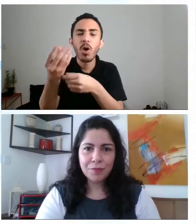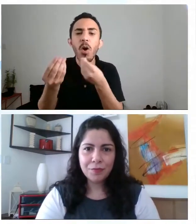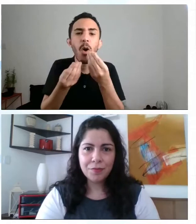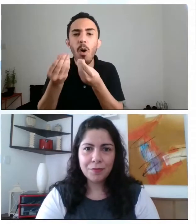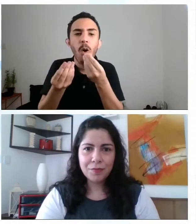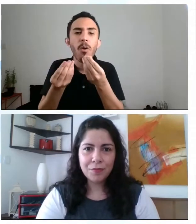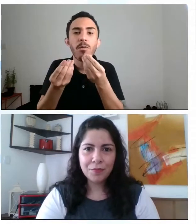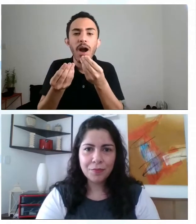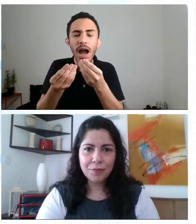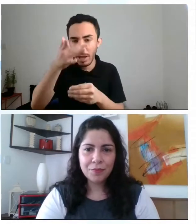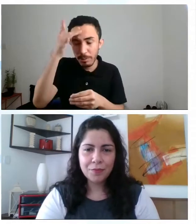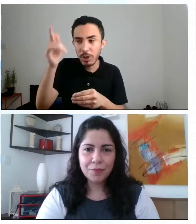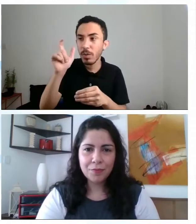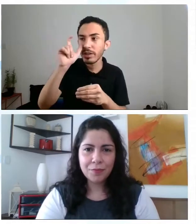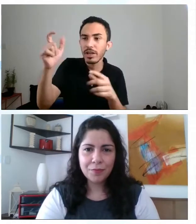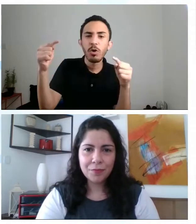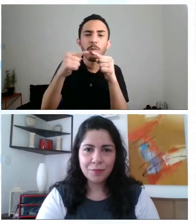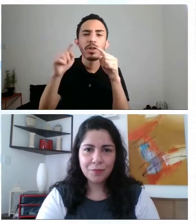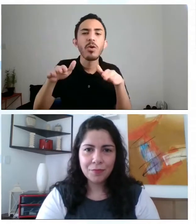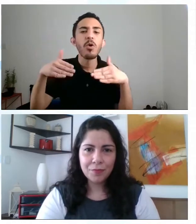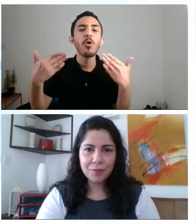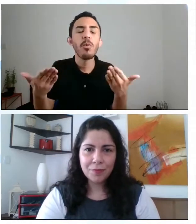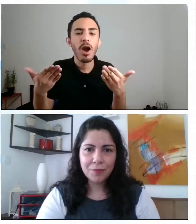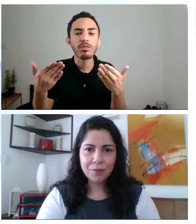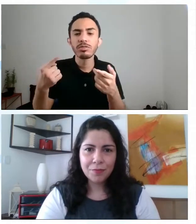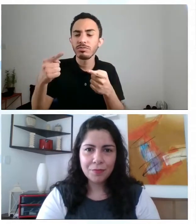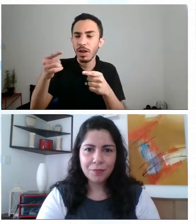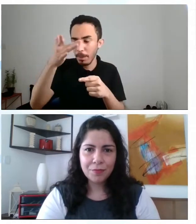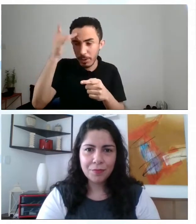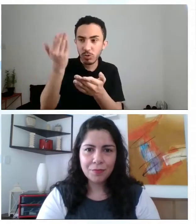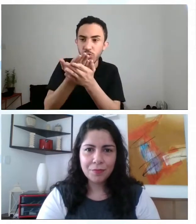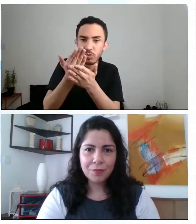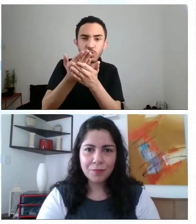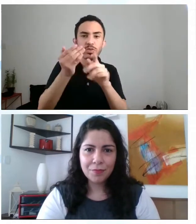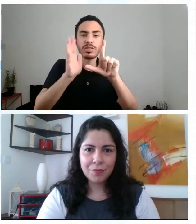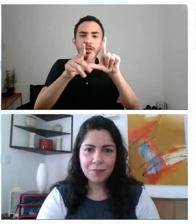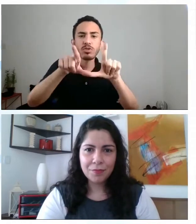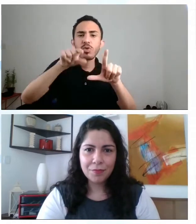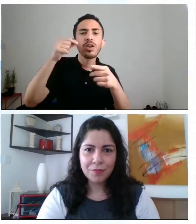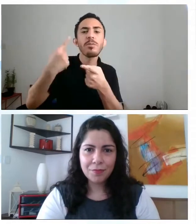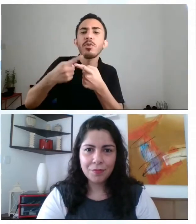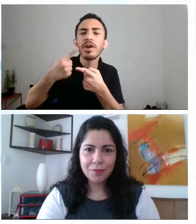é o interesse dele? Por que que ele escolhe fazer esses cursos?